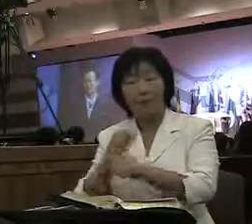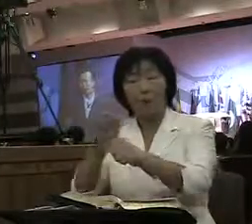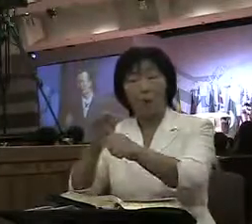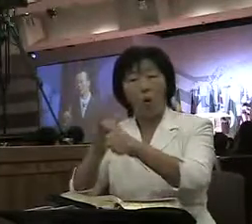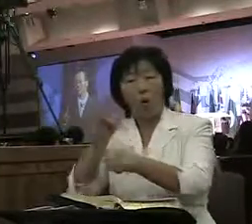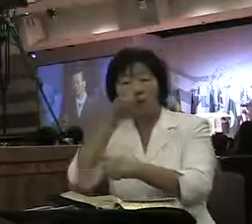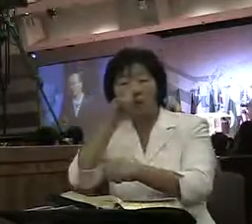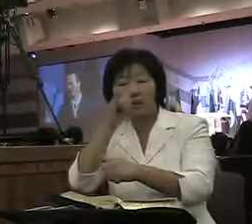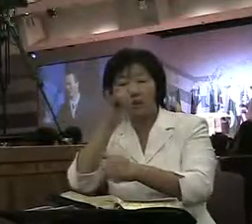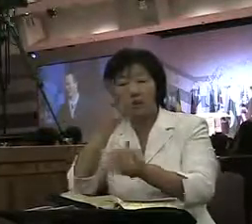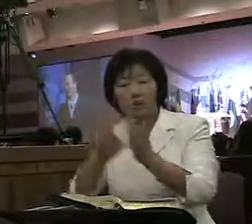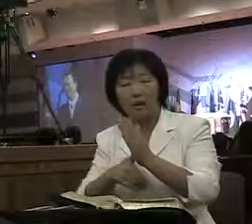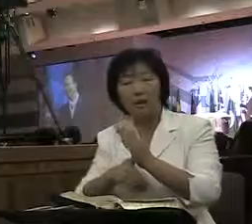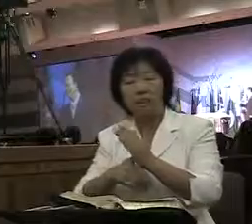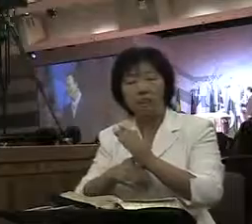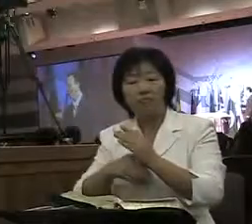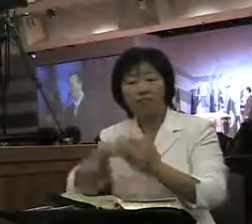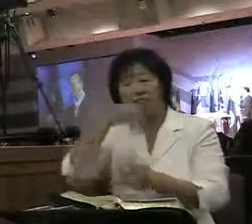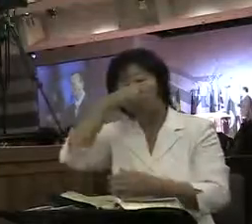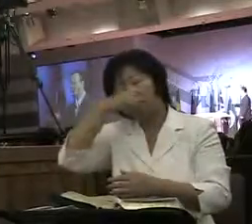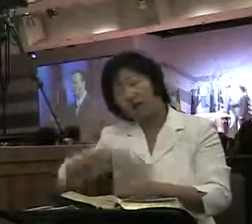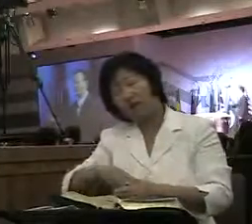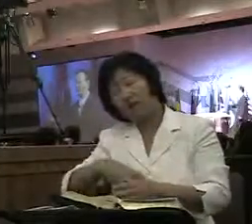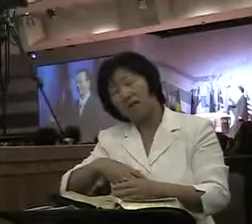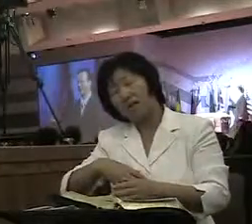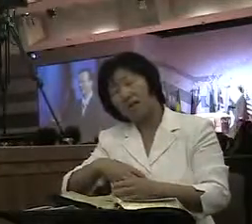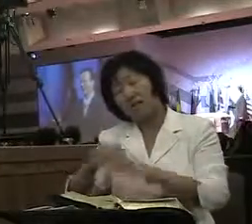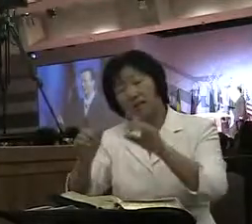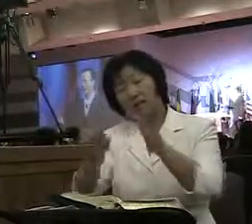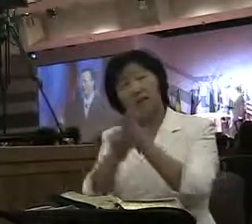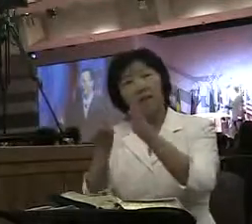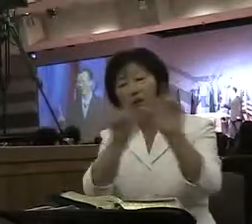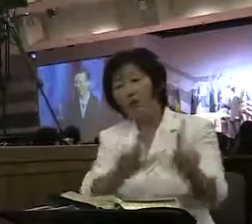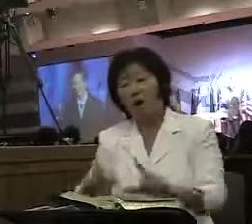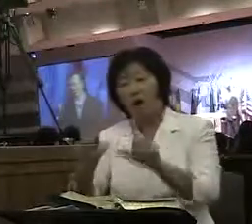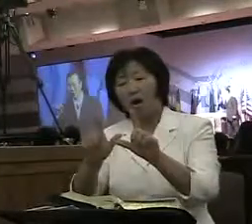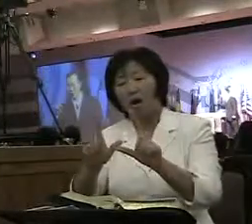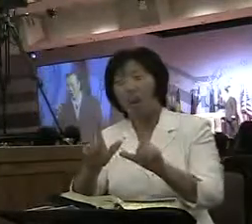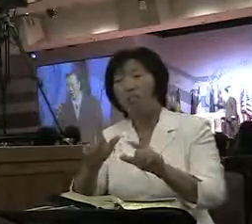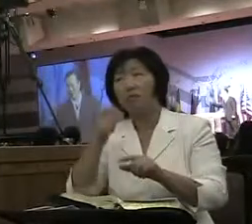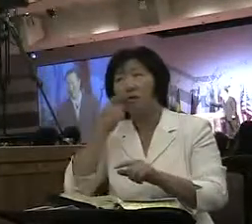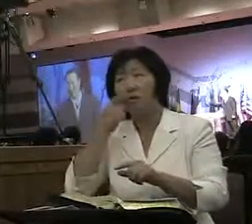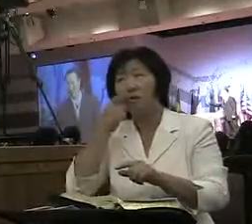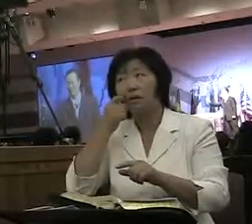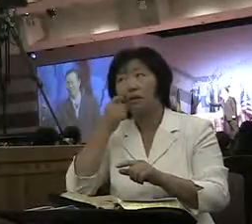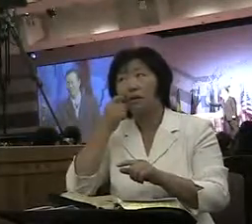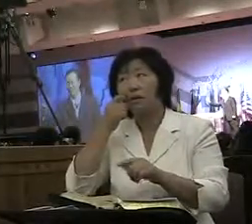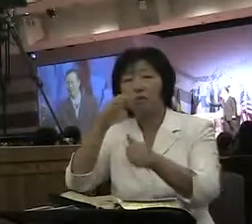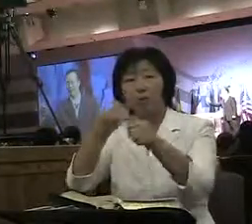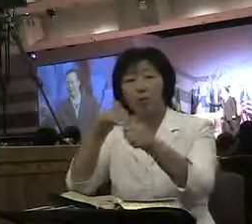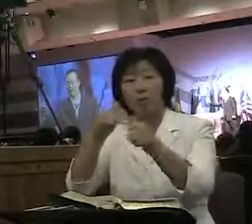막연하게 신앙생활을 못합니다. 안 하는 게 아니고 못해요. 그렇게 콜링을 향해 갑니다.